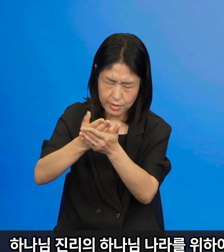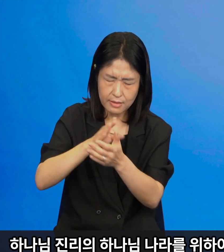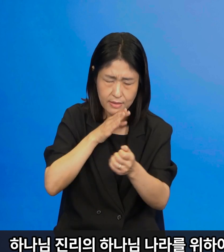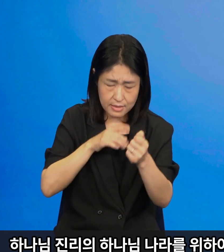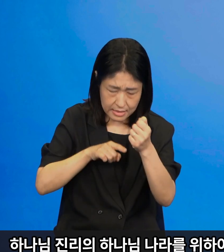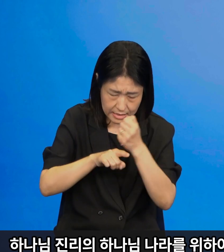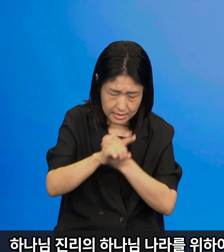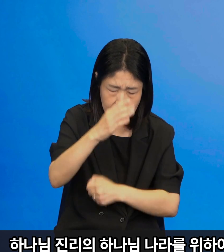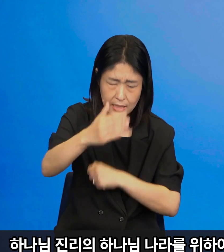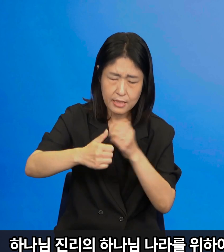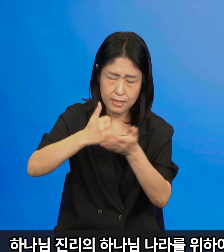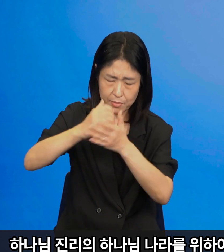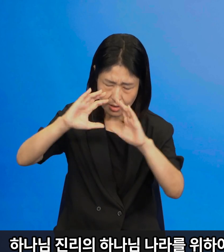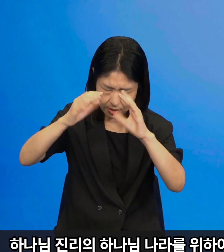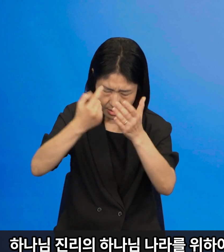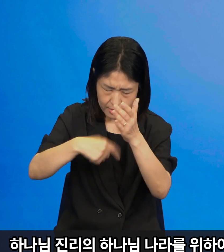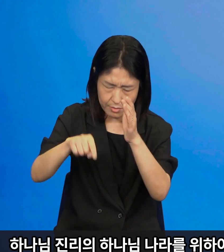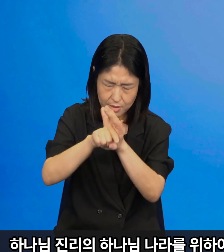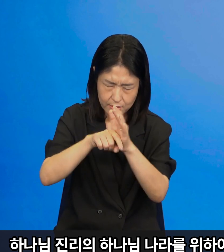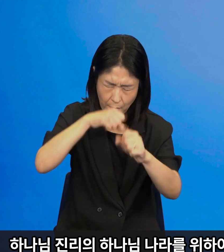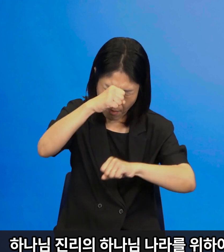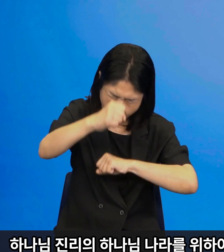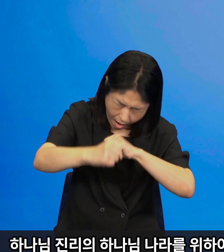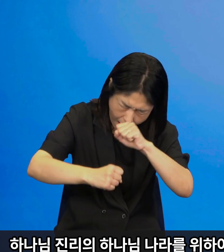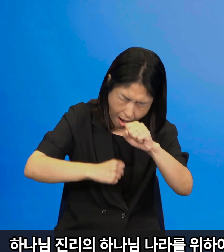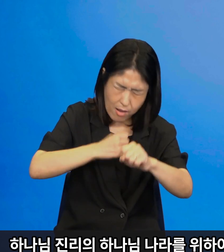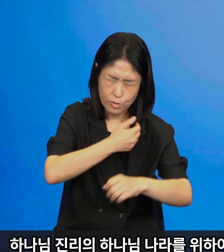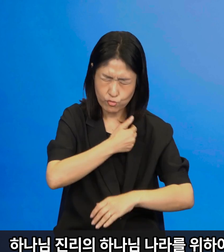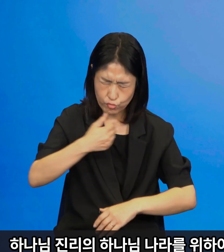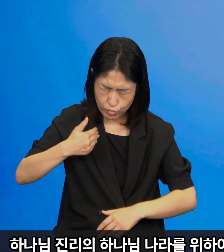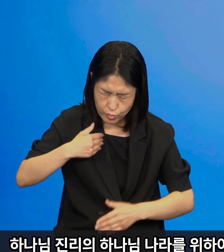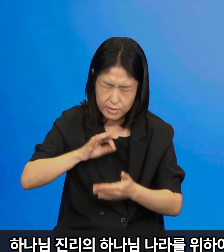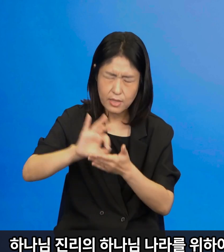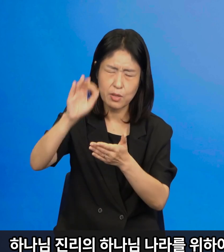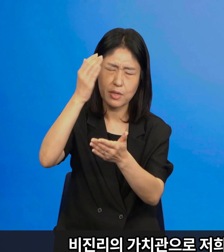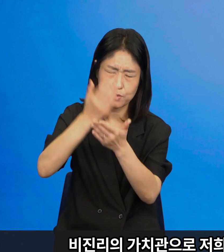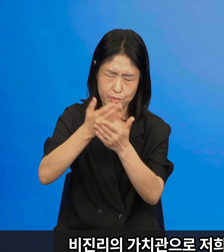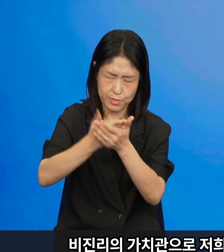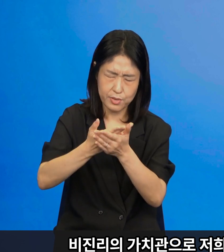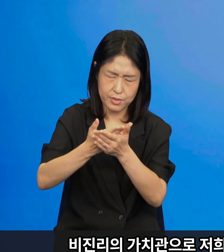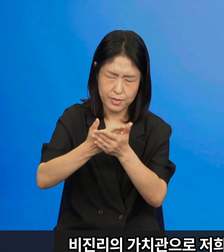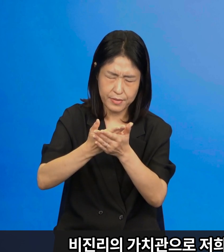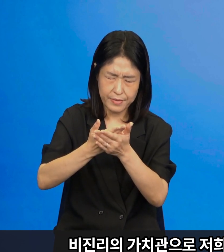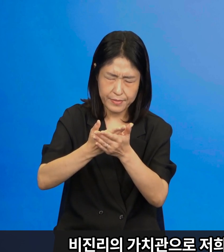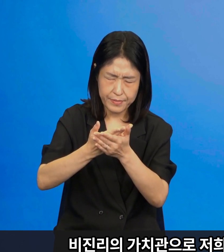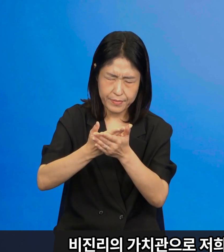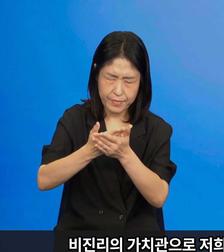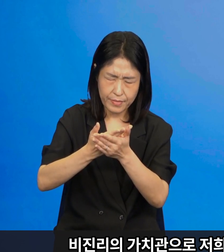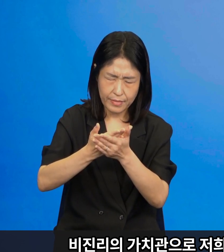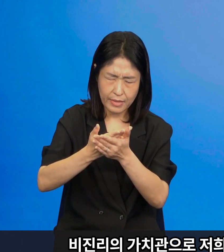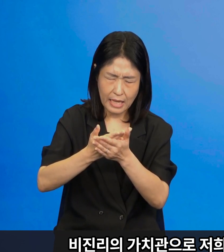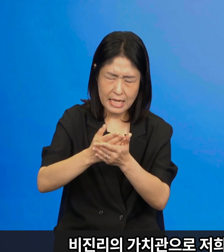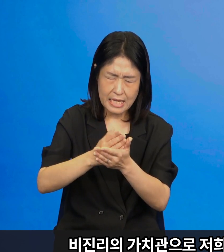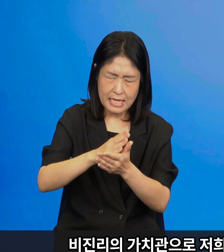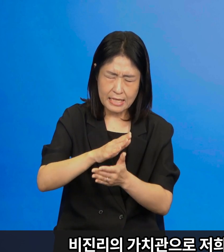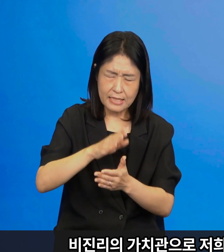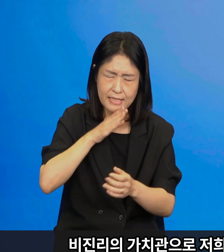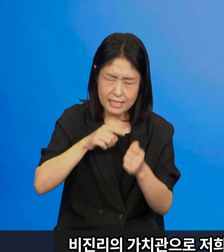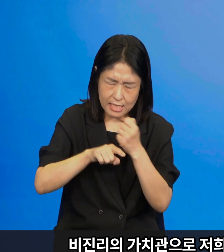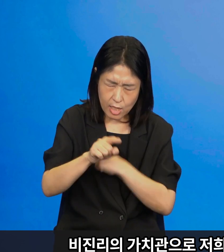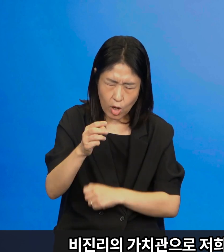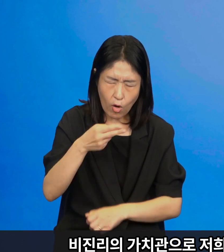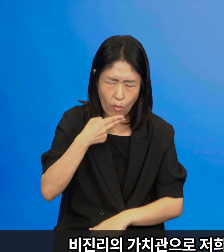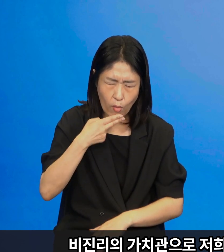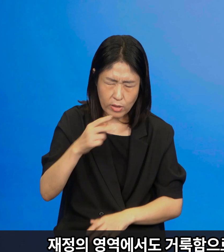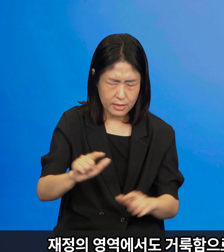진리의 하나님 나라를 위하여 마음껏 그 예물 사용하여 주시옵소서. 비진리의 가치관으로 저희가 삶을 살지 않게